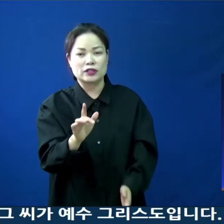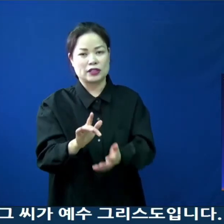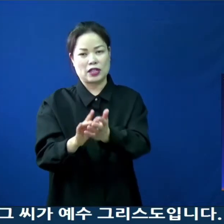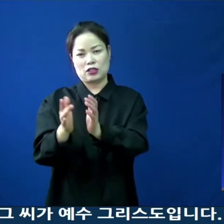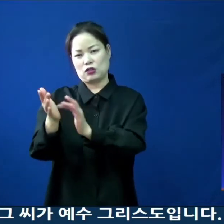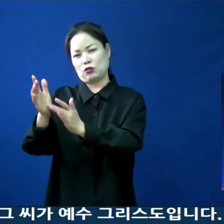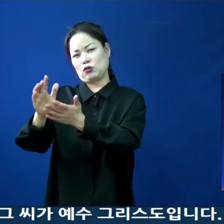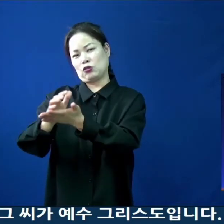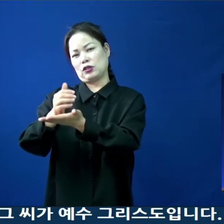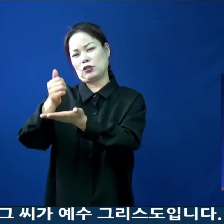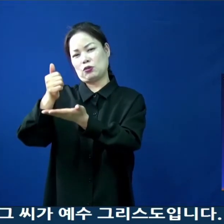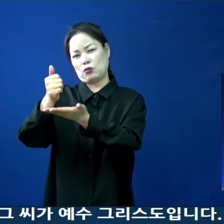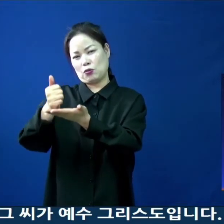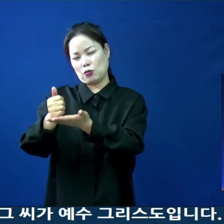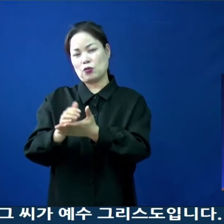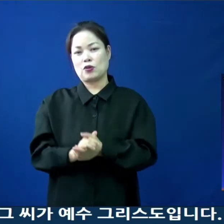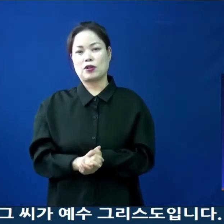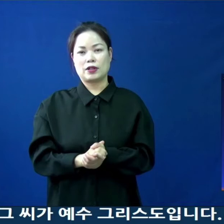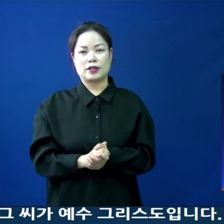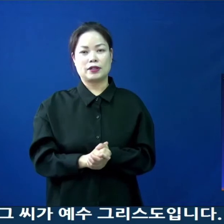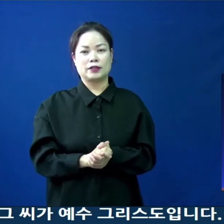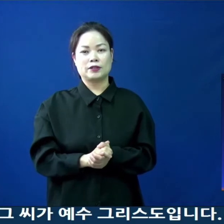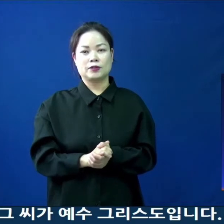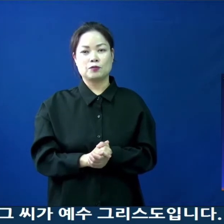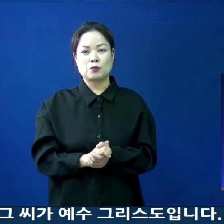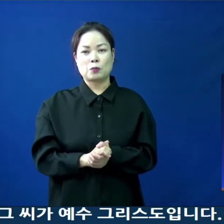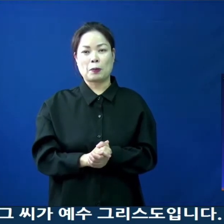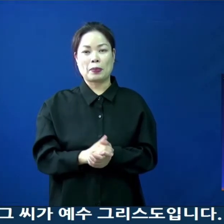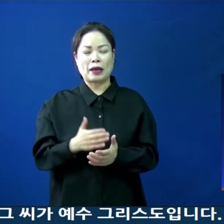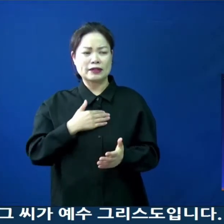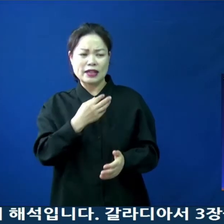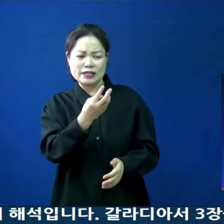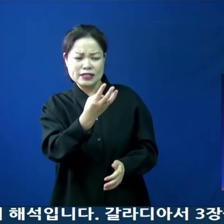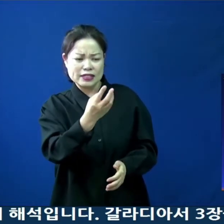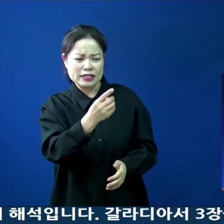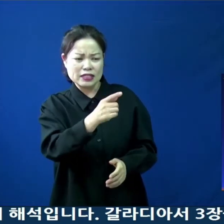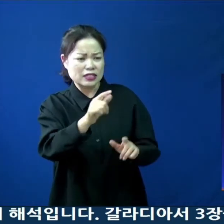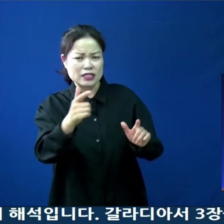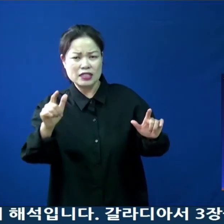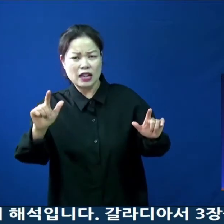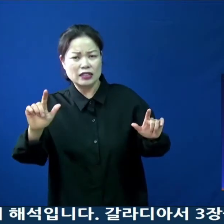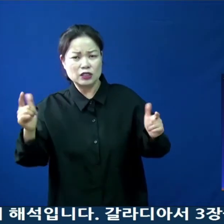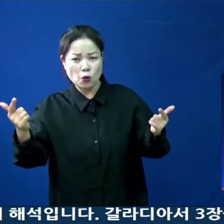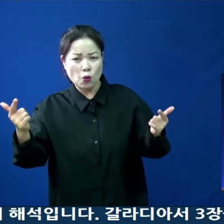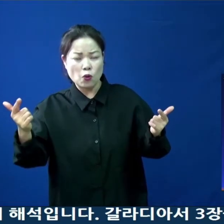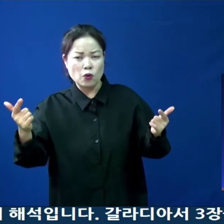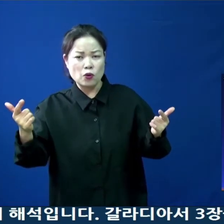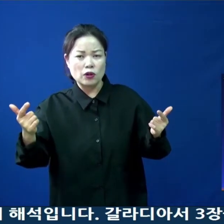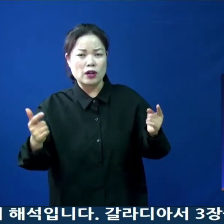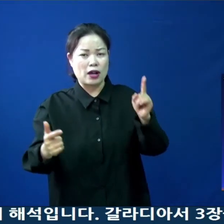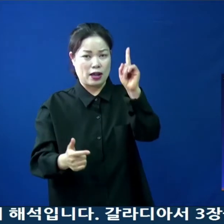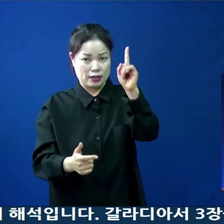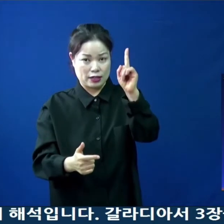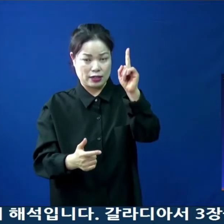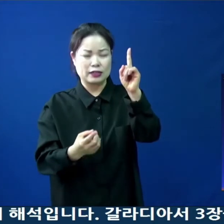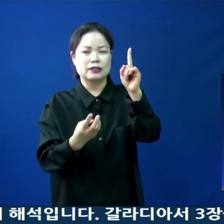예수 그리스도다. 스페르마타, 내 씨들, 복수로 말하지 않고